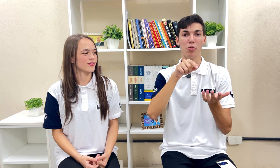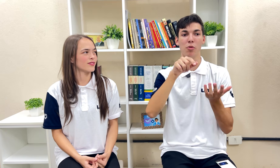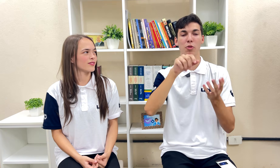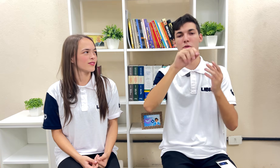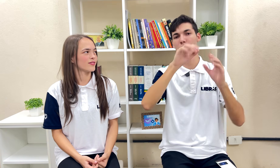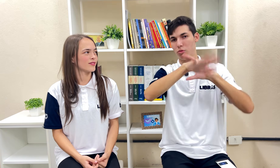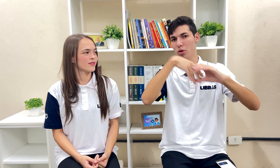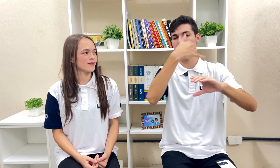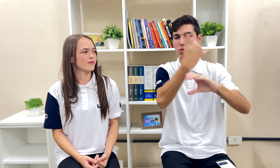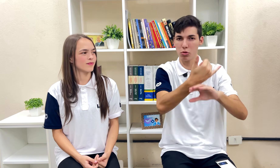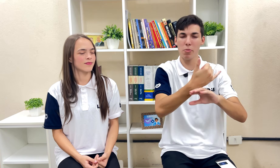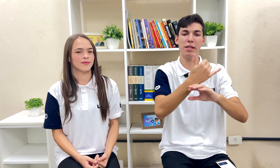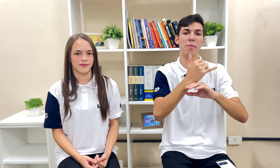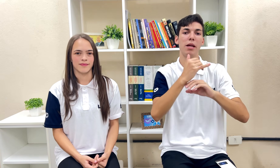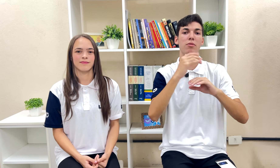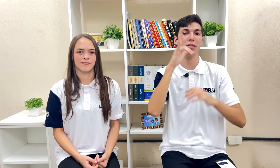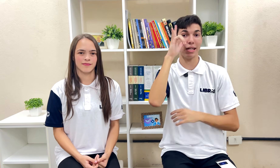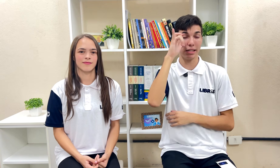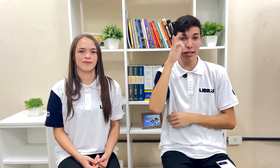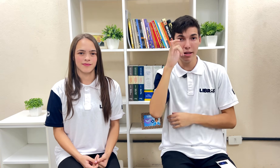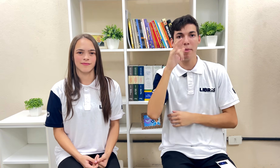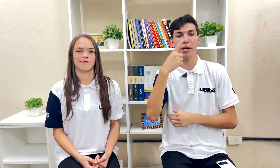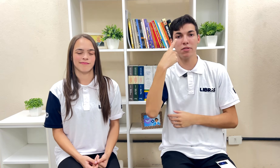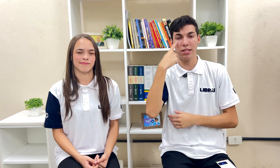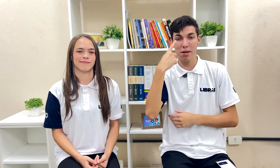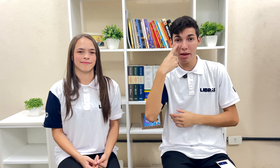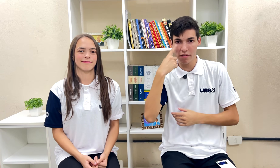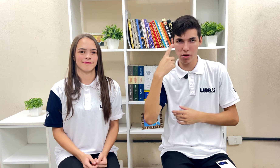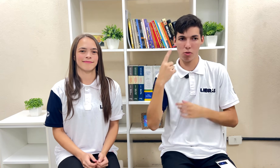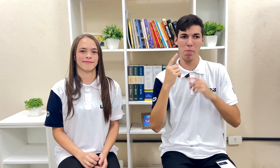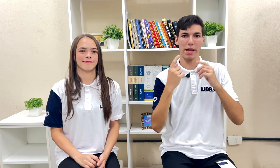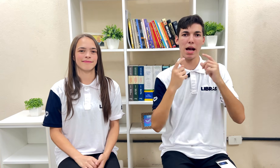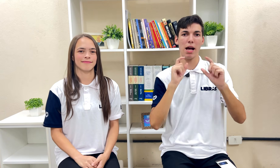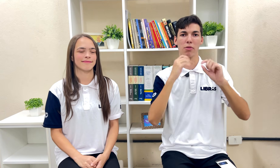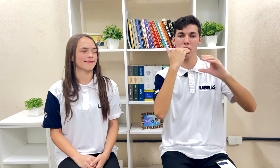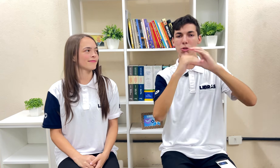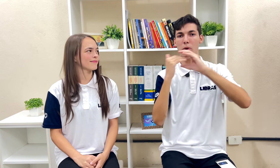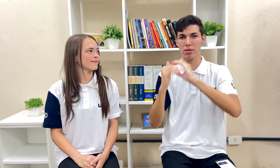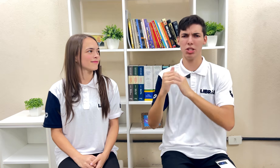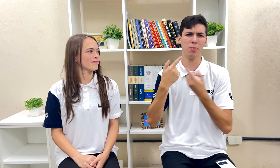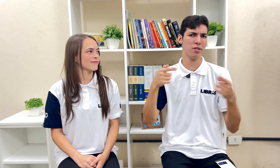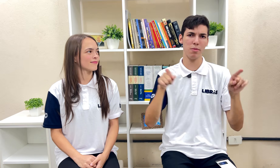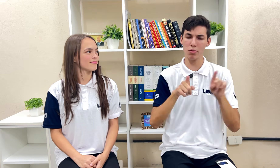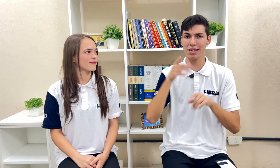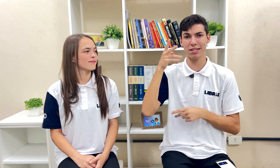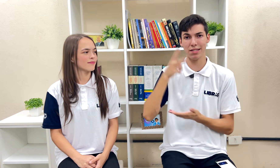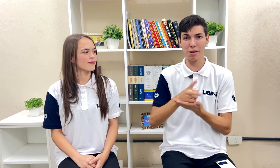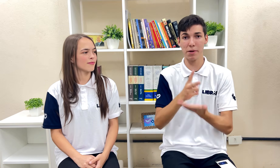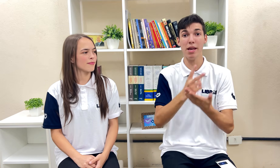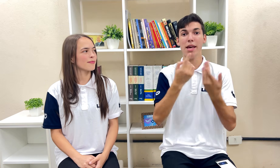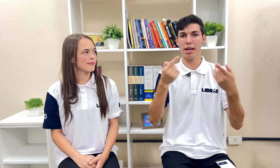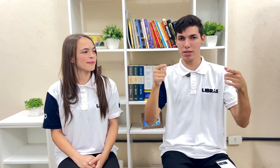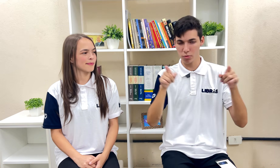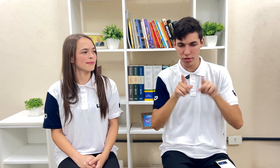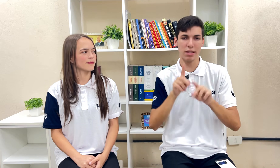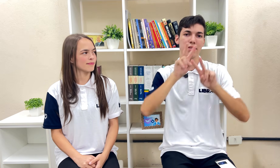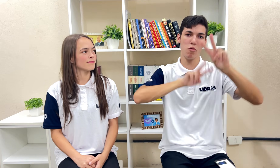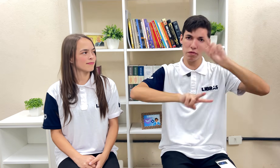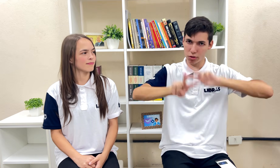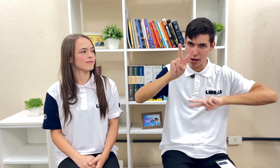no nosso YouTube, também no Instagram, para que vocês também venham acompanhar o que a gente posta. A gente posta música sempre, e as músicas são visuais